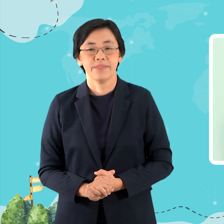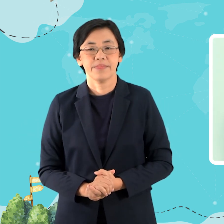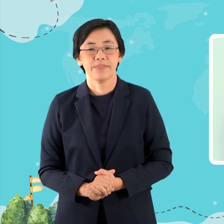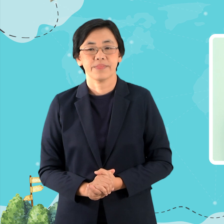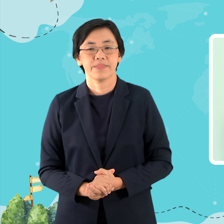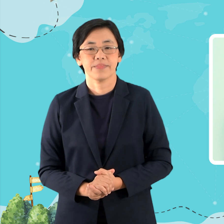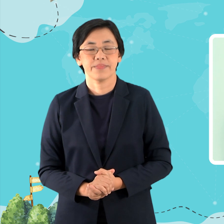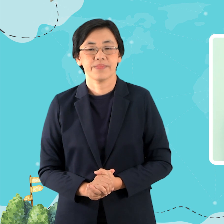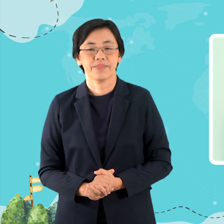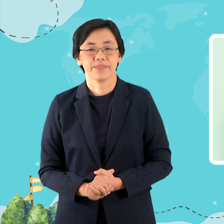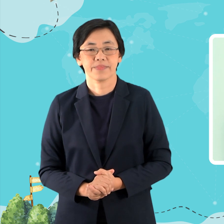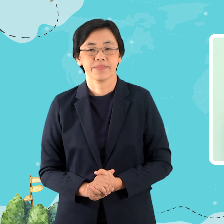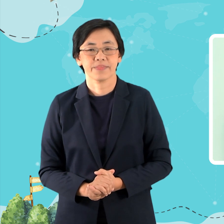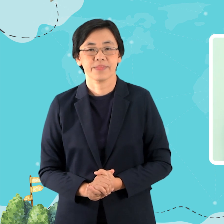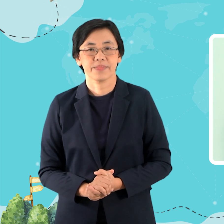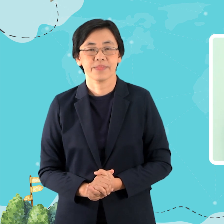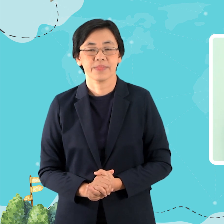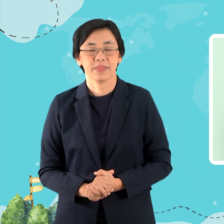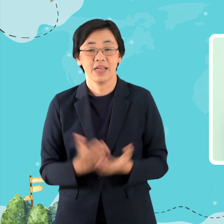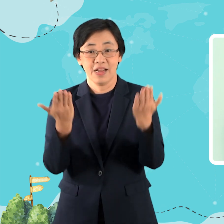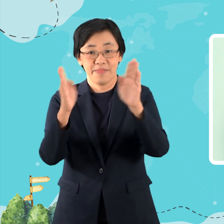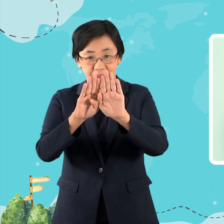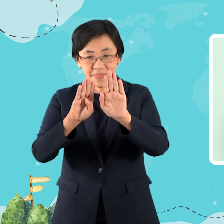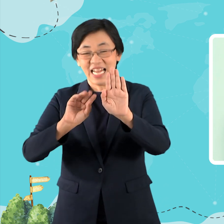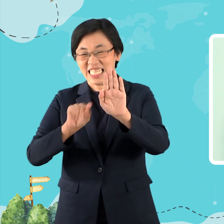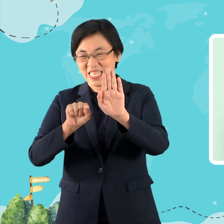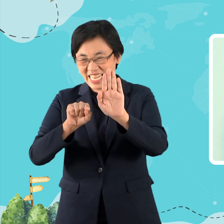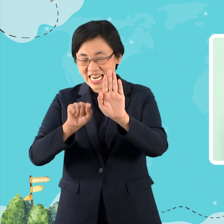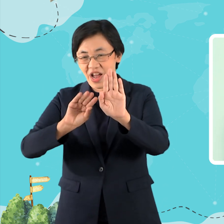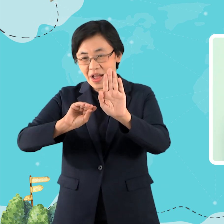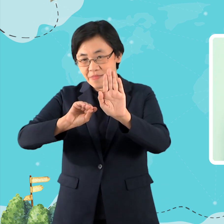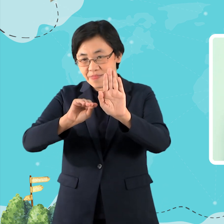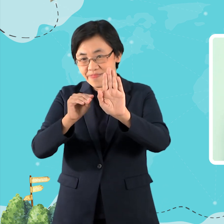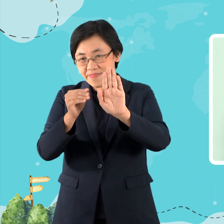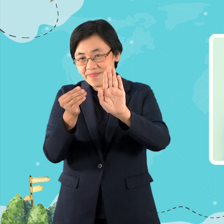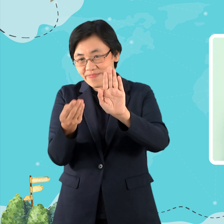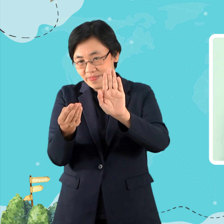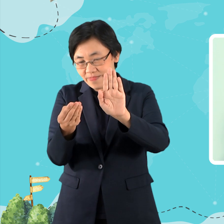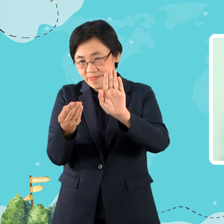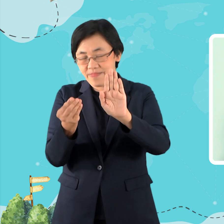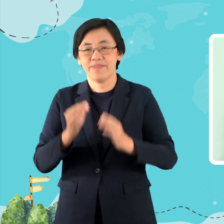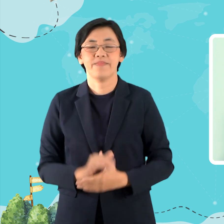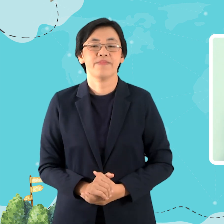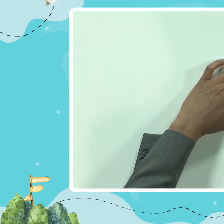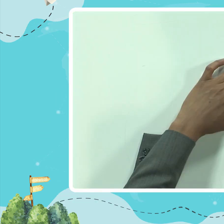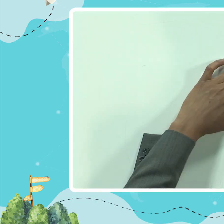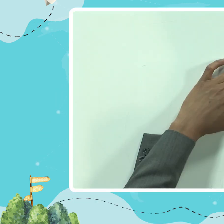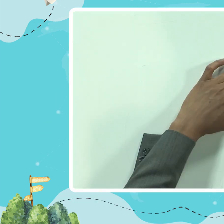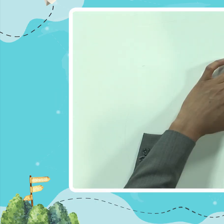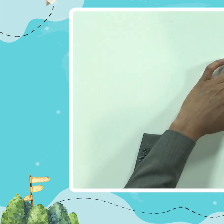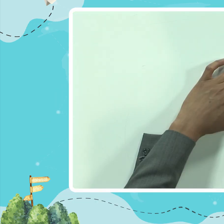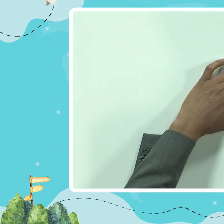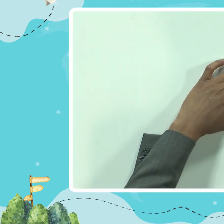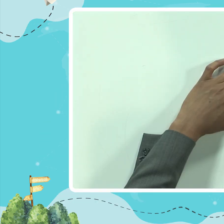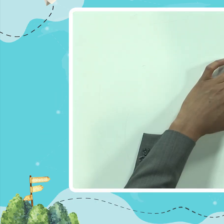เราจะพับมุมนะครับมุมนี้มุมที่อยู่ด้านล่างตรงนี้นะครับพลิกออกด้านข้าง